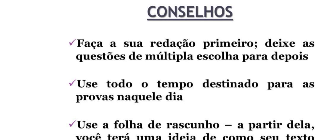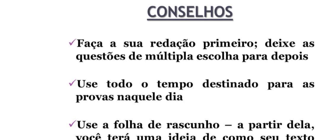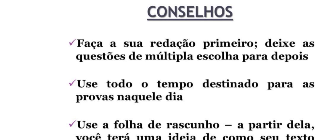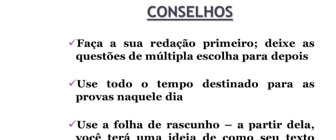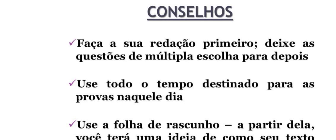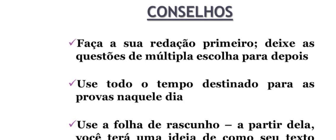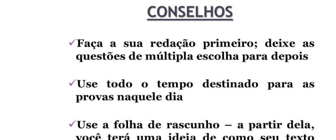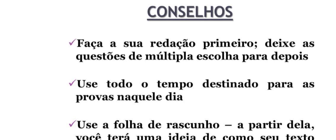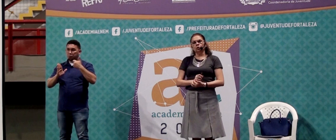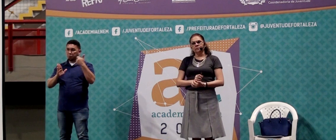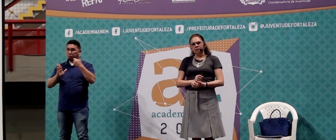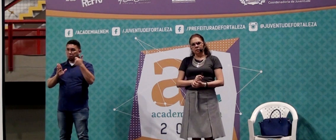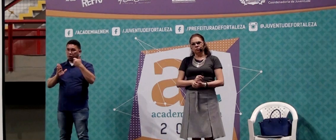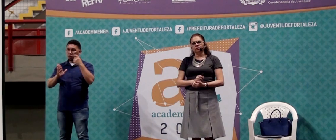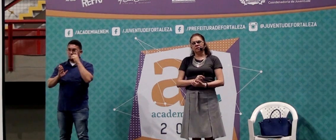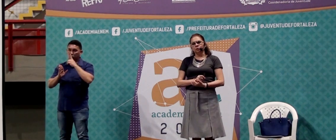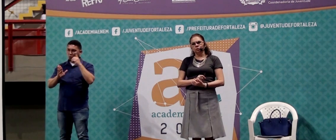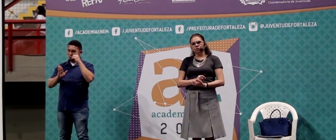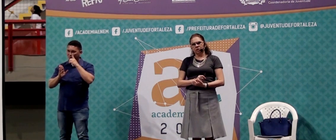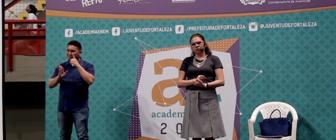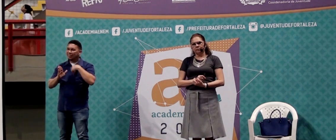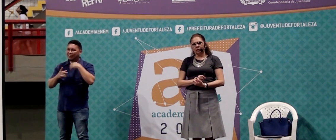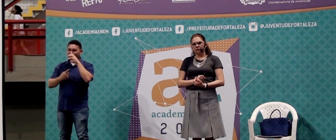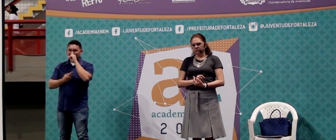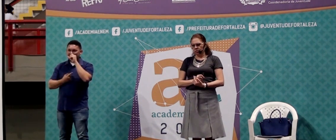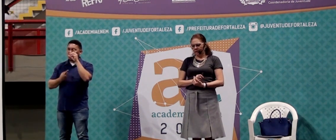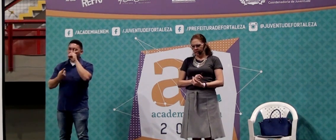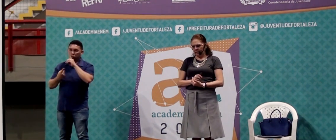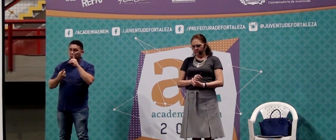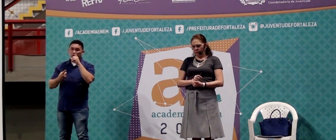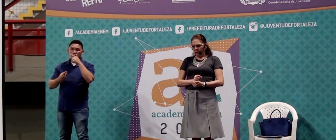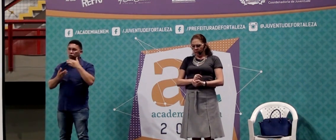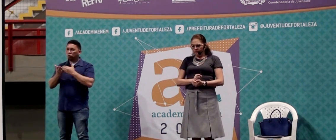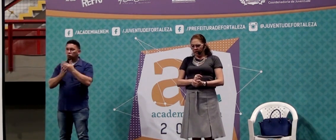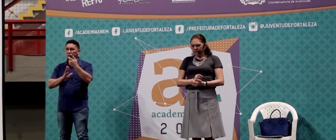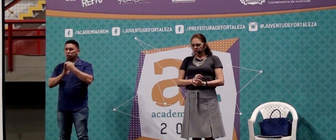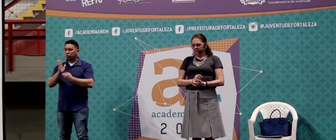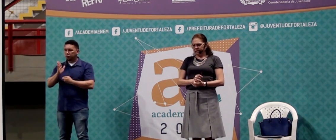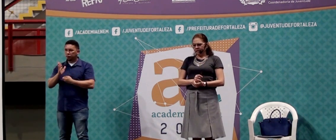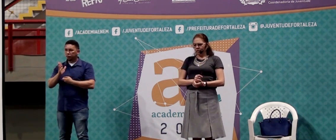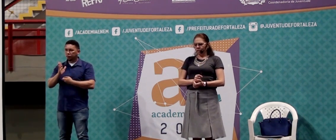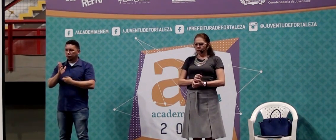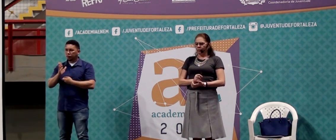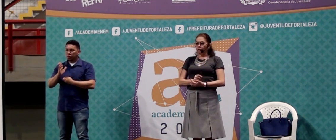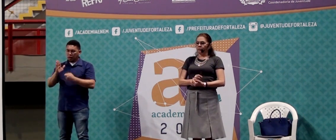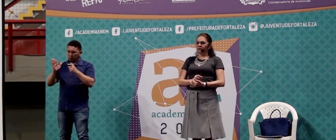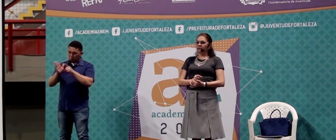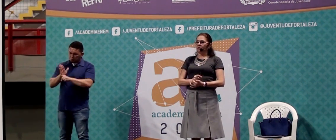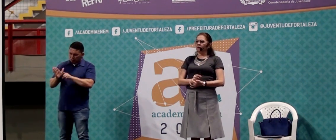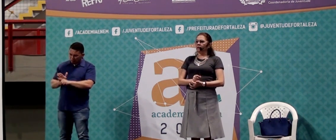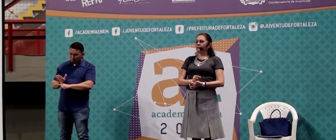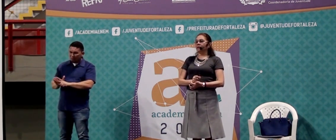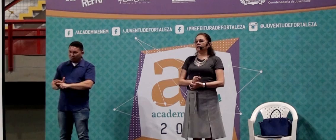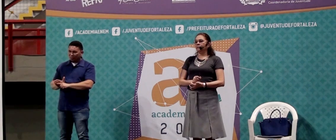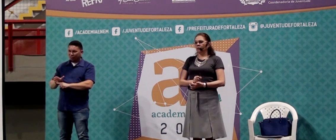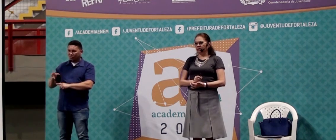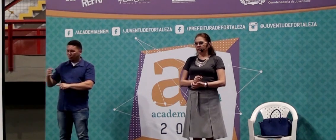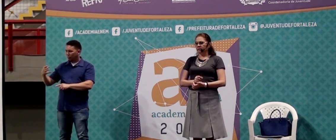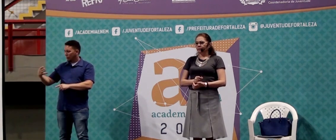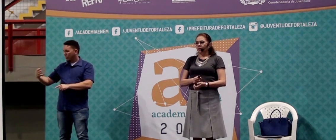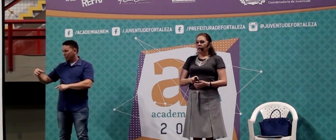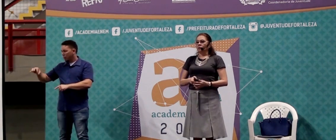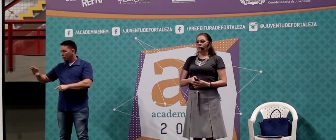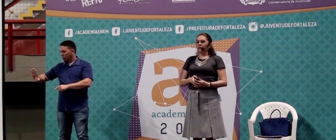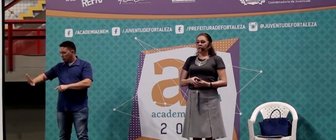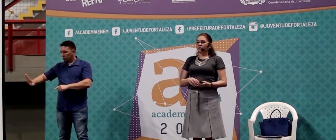redação primeiro, no domingo, no 2º dia de provas do Enem. Deixe as questões de múltipla escolha para